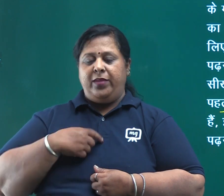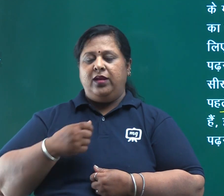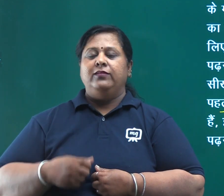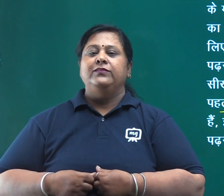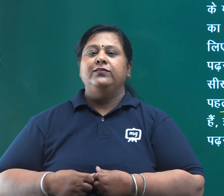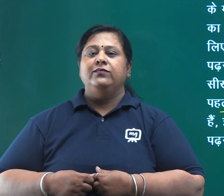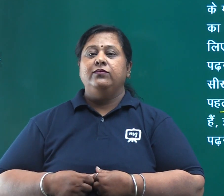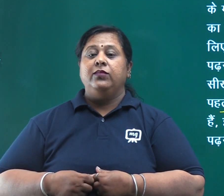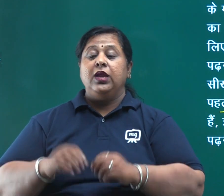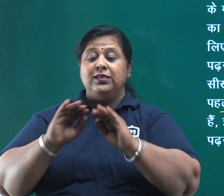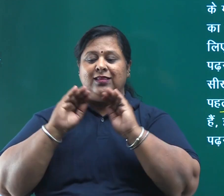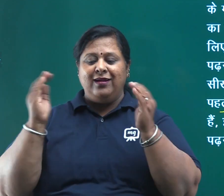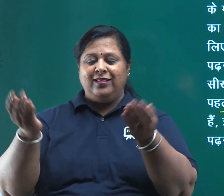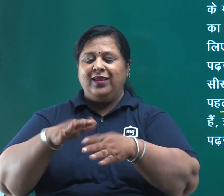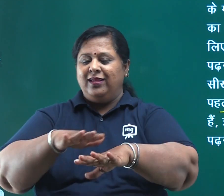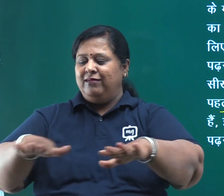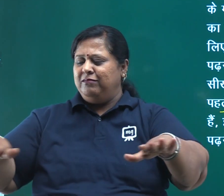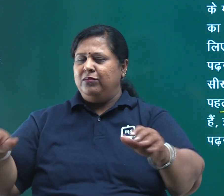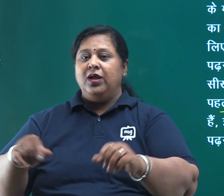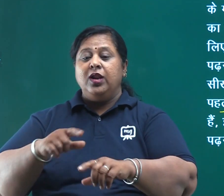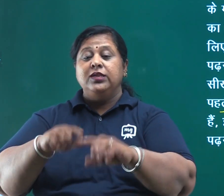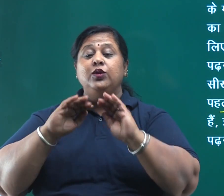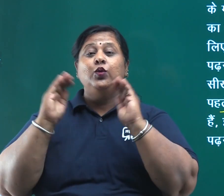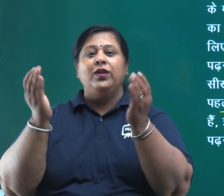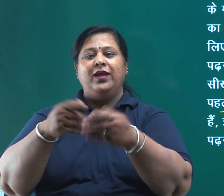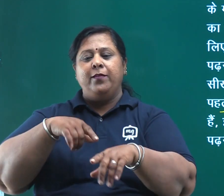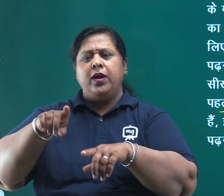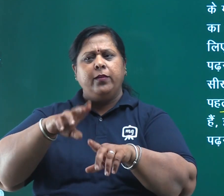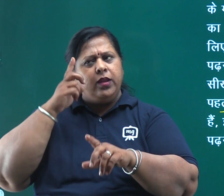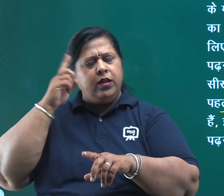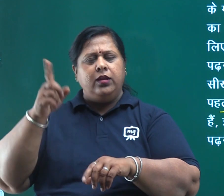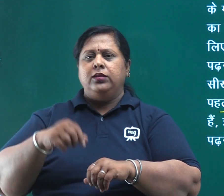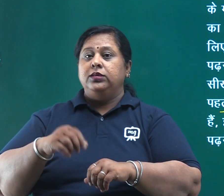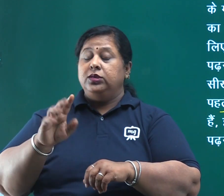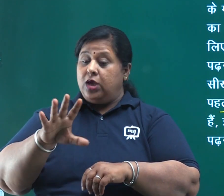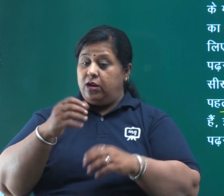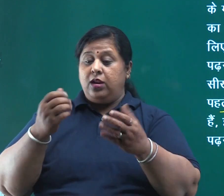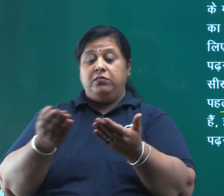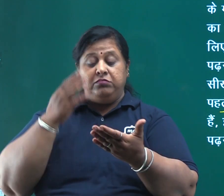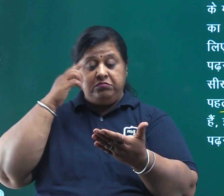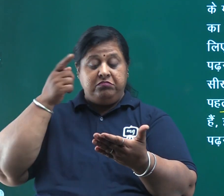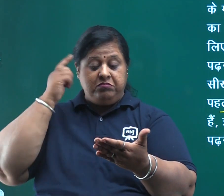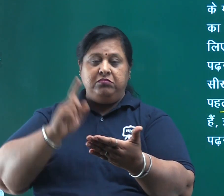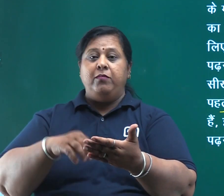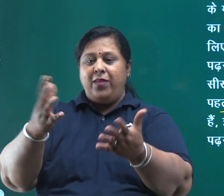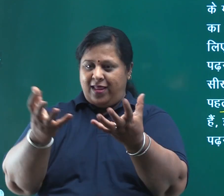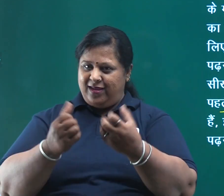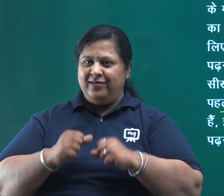हमें इस धरती और इस दुनिया के बारे में जानकारी